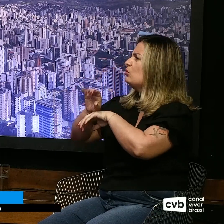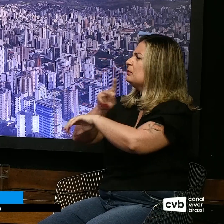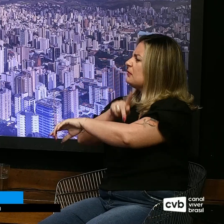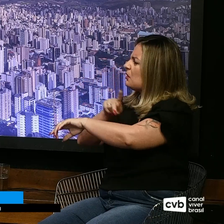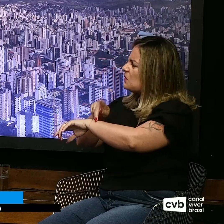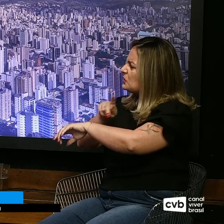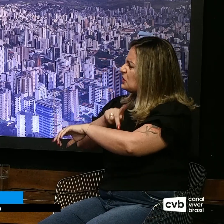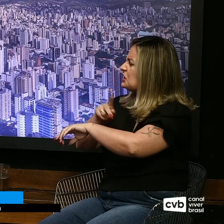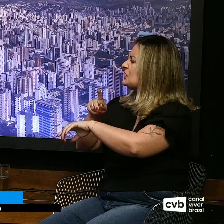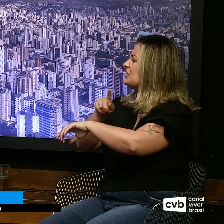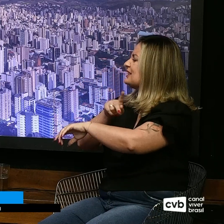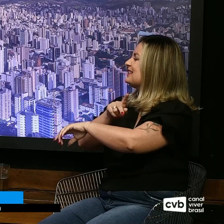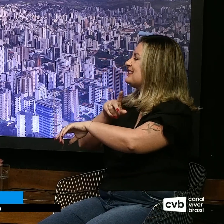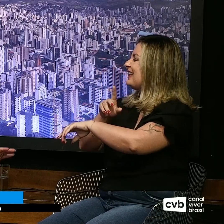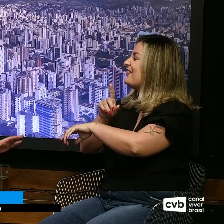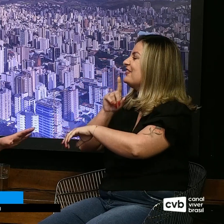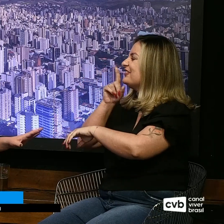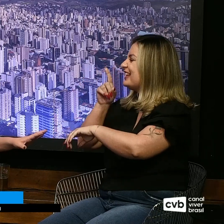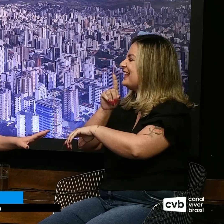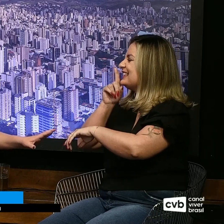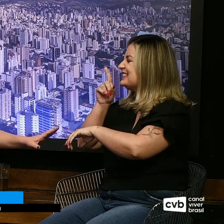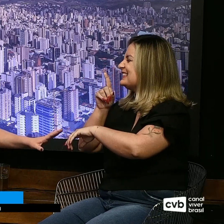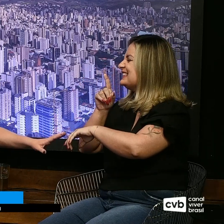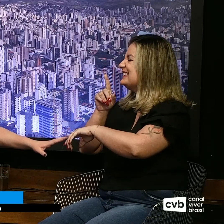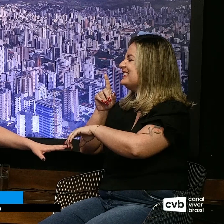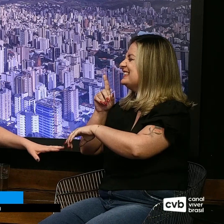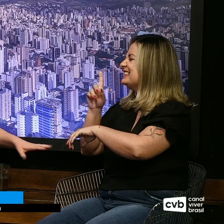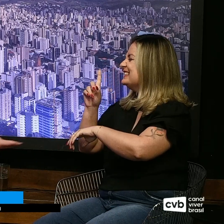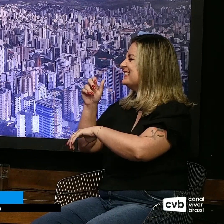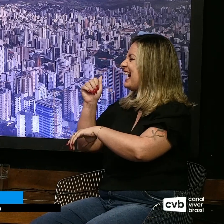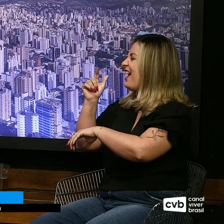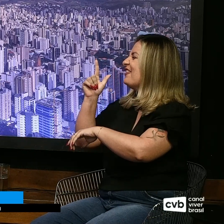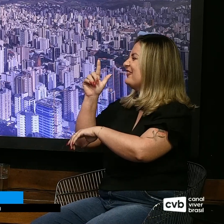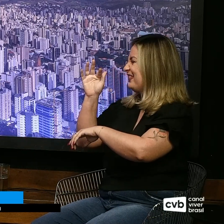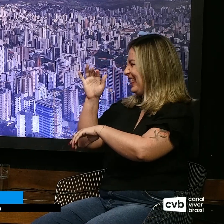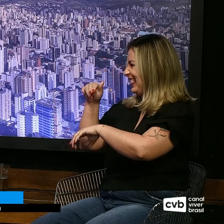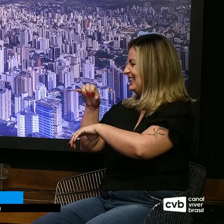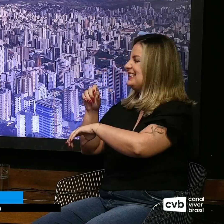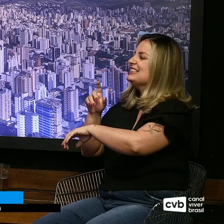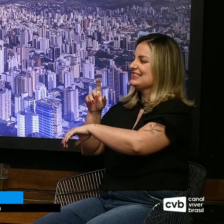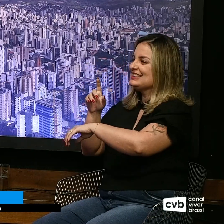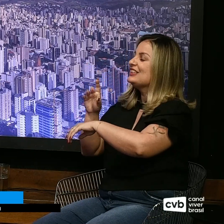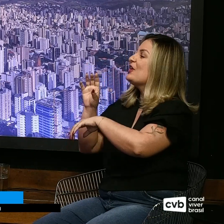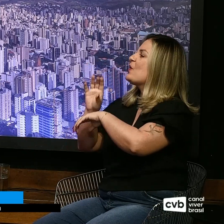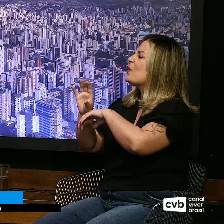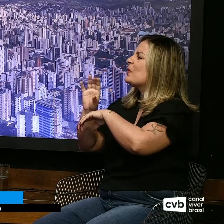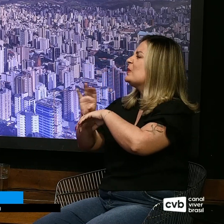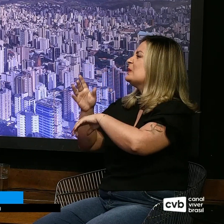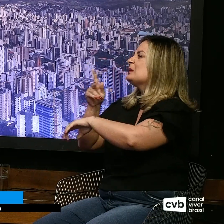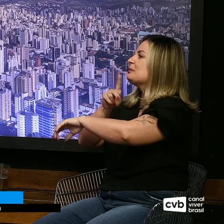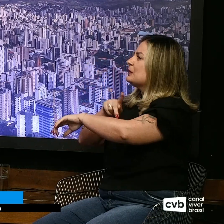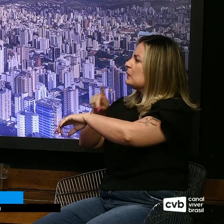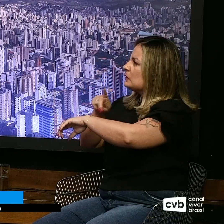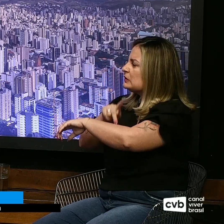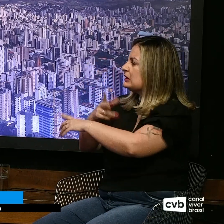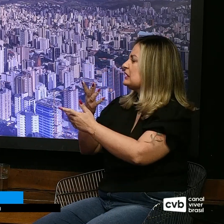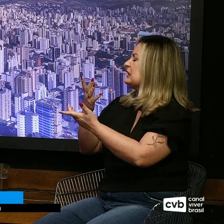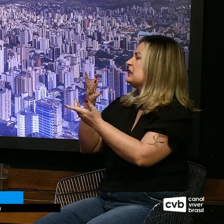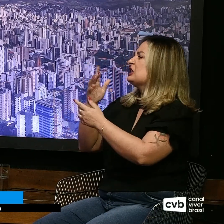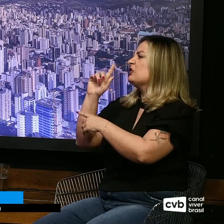desculpa, de Alfenas, a gente tava falando de Alagoas, eu falei Alfenas, desculpa, de Alfenas. E são cursos,